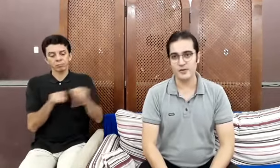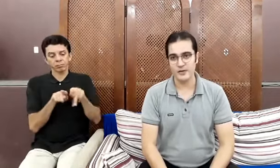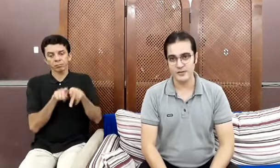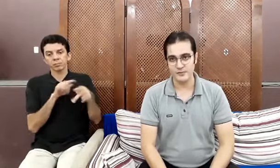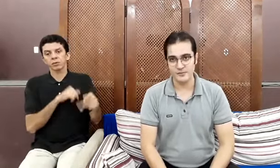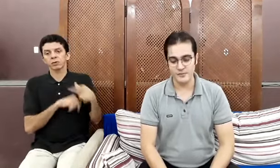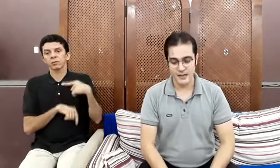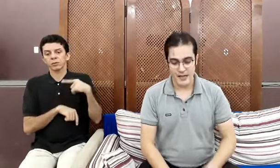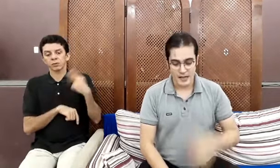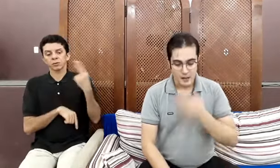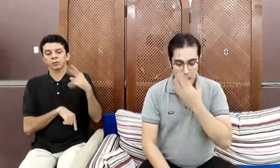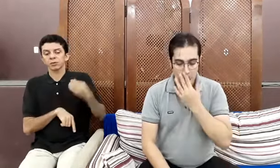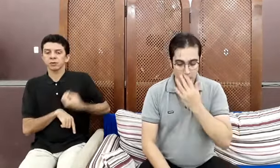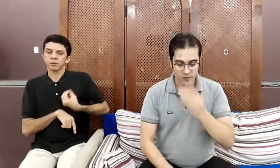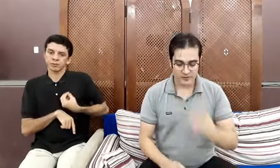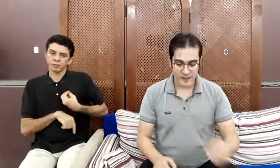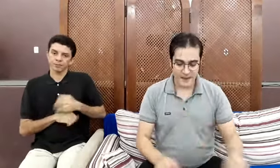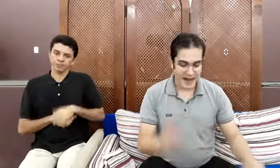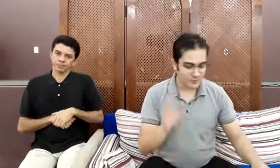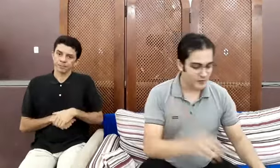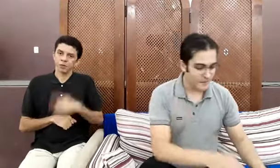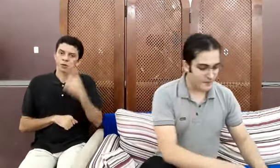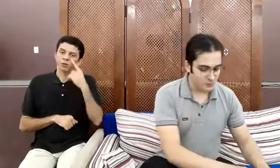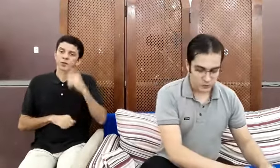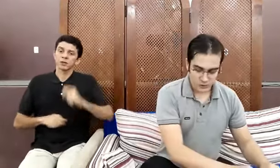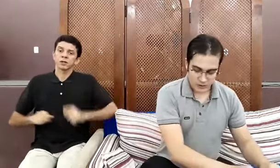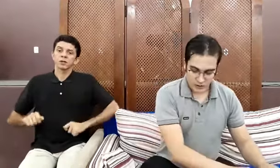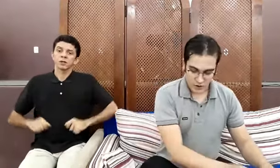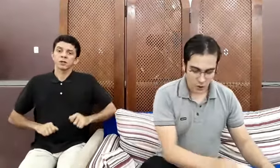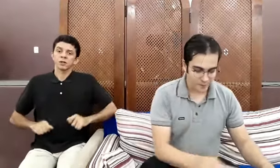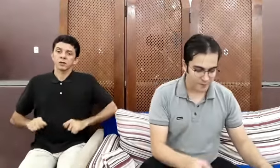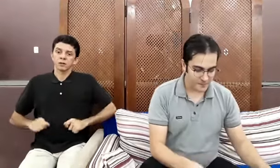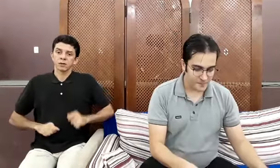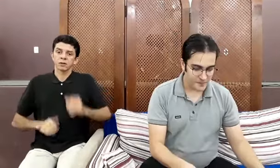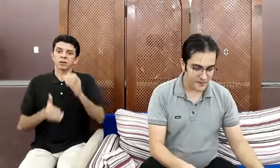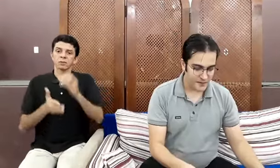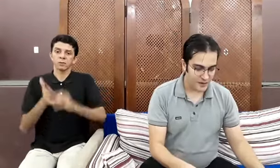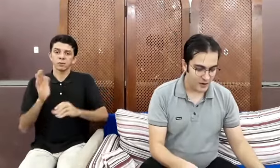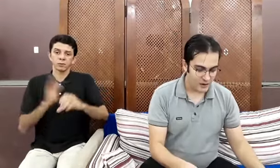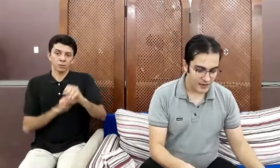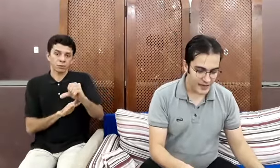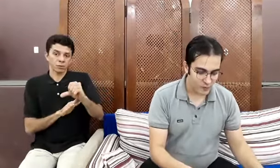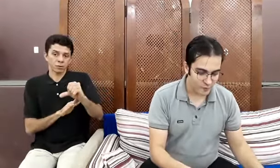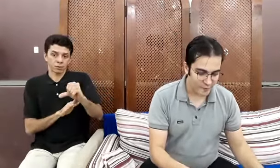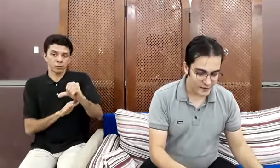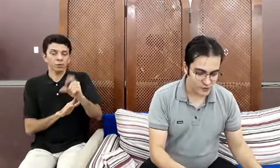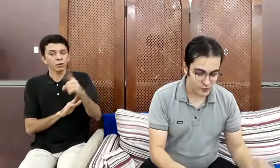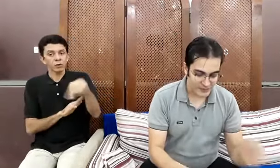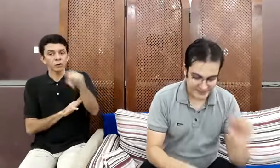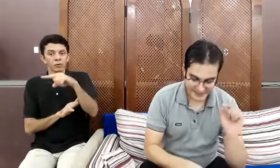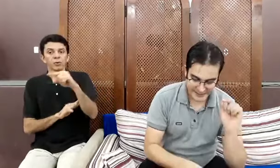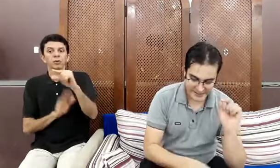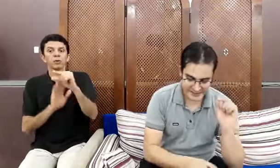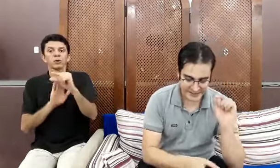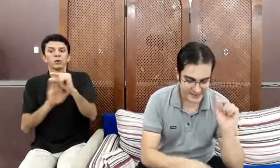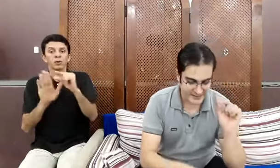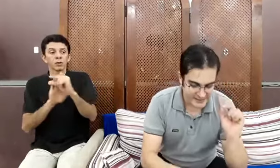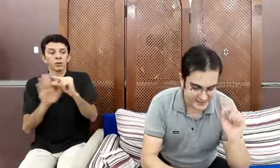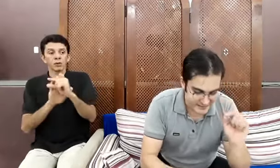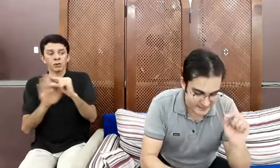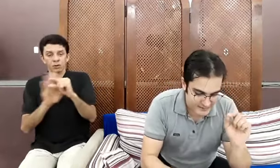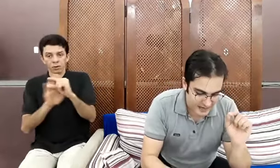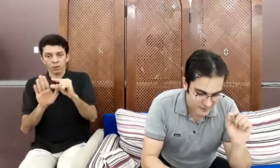Evangelho de Cristo. Vamos lá para Atos capítulo 9, leiam o verso 15